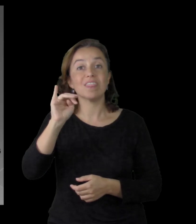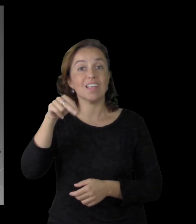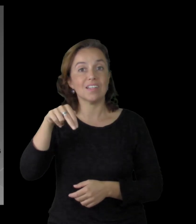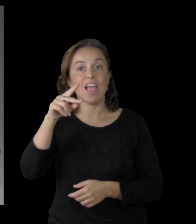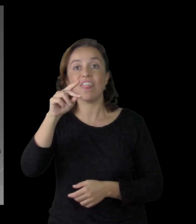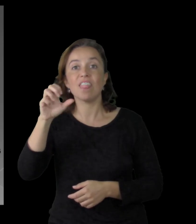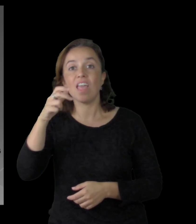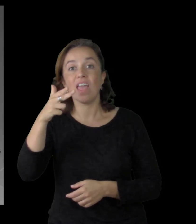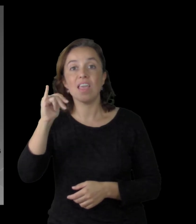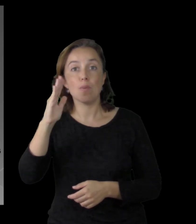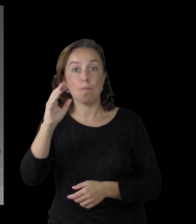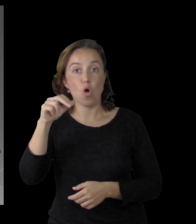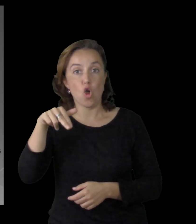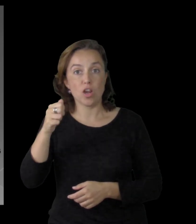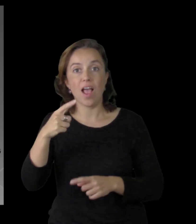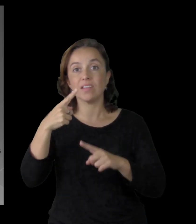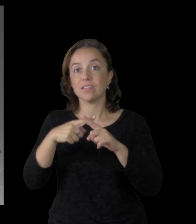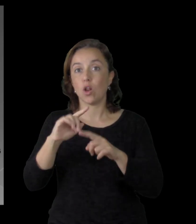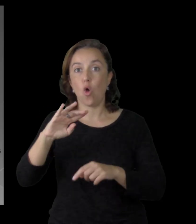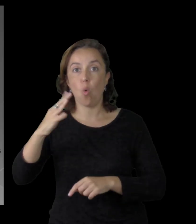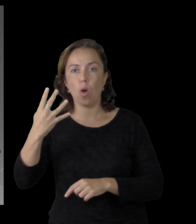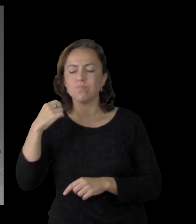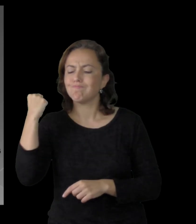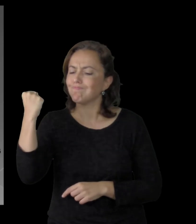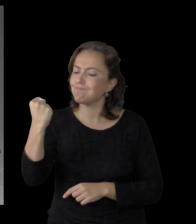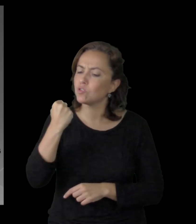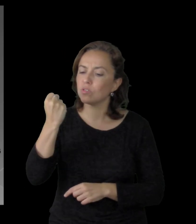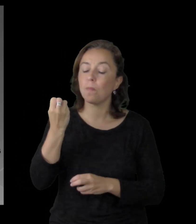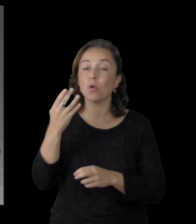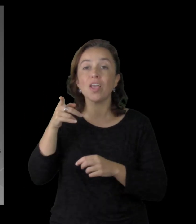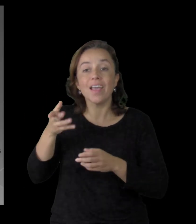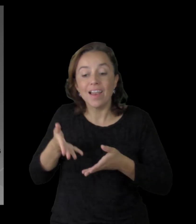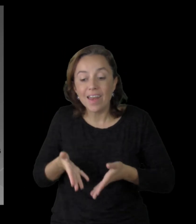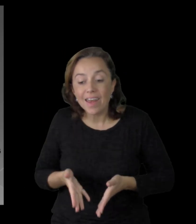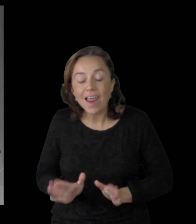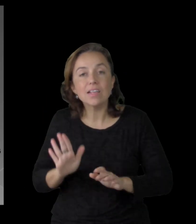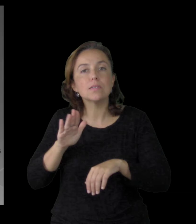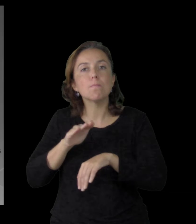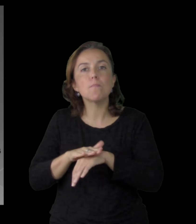esta época, primero porque nace en un momento histórico y además se